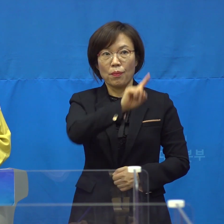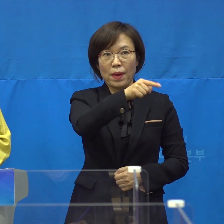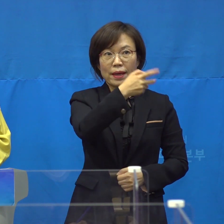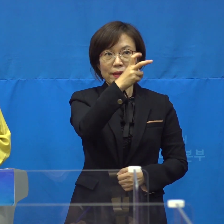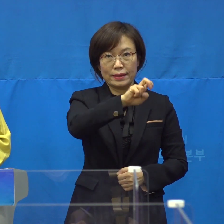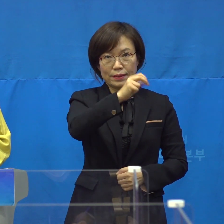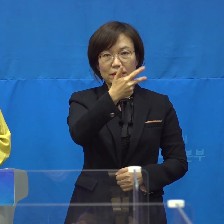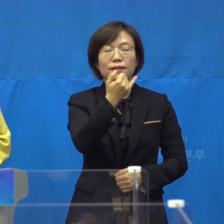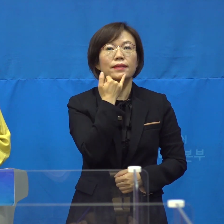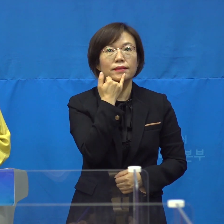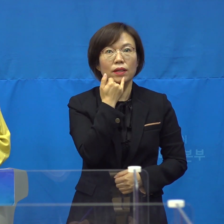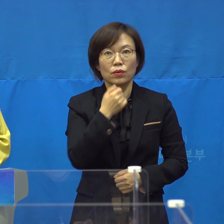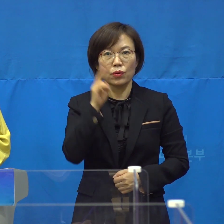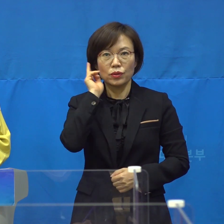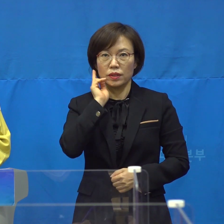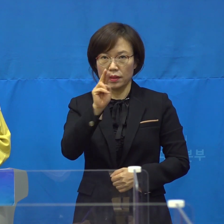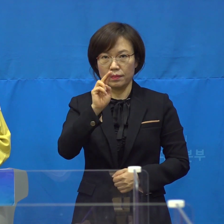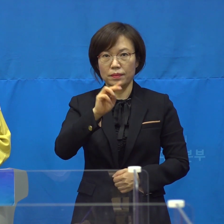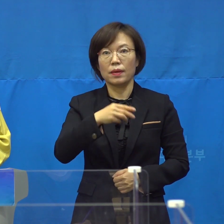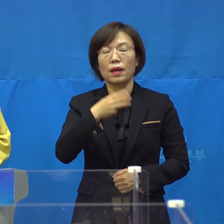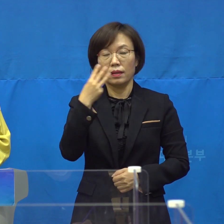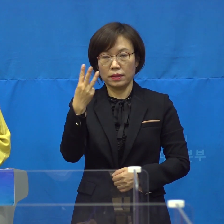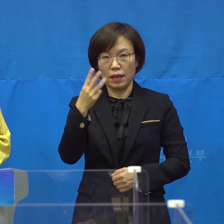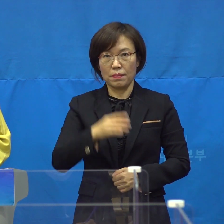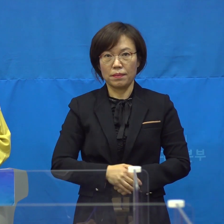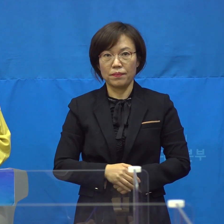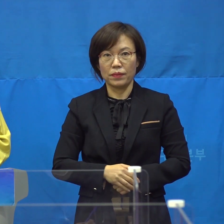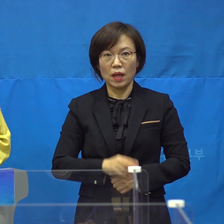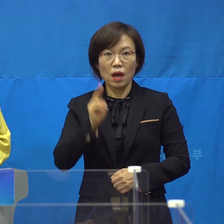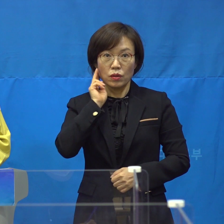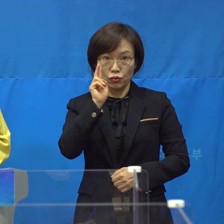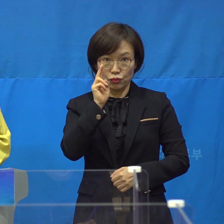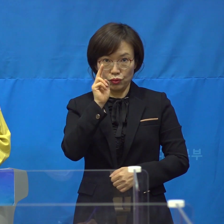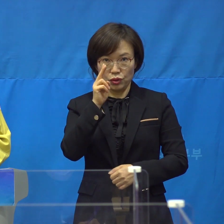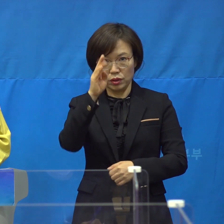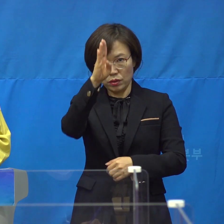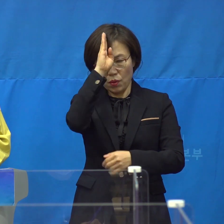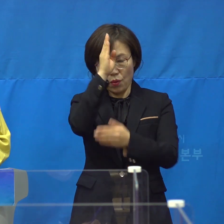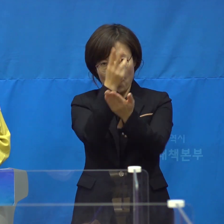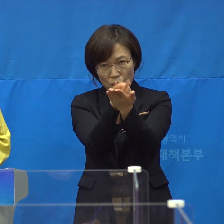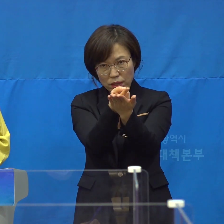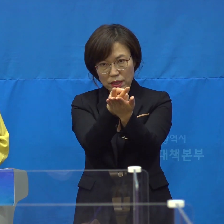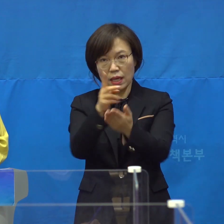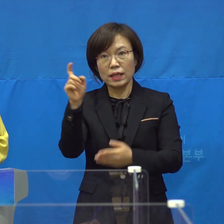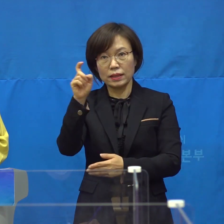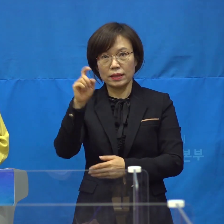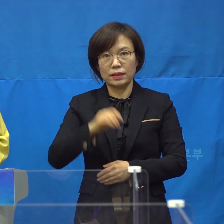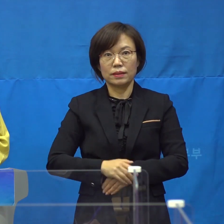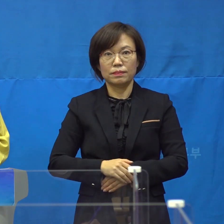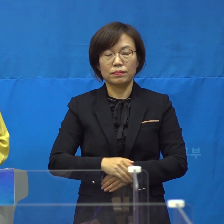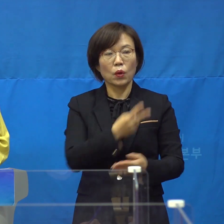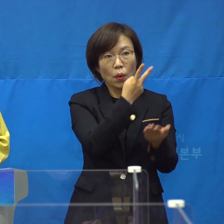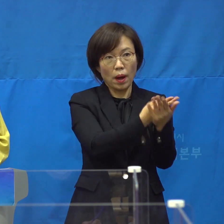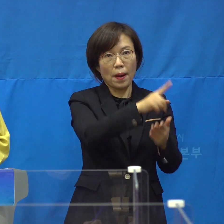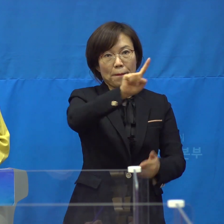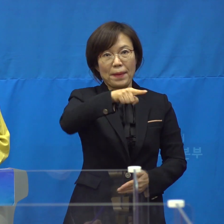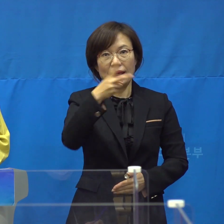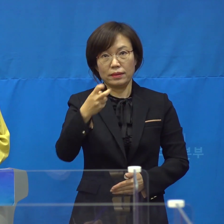127, 중증 3, 중증 와상 10, 와상 127명입니다.